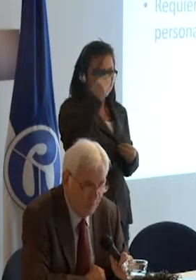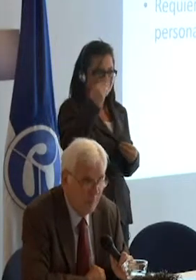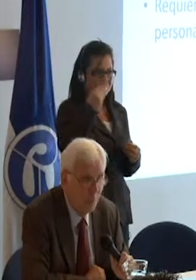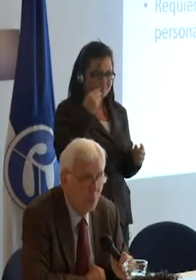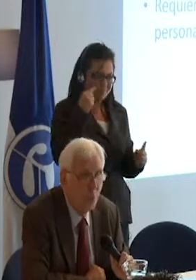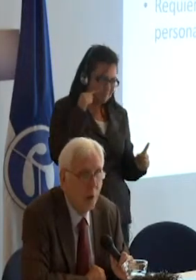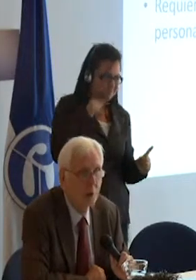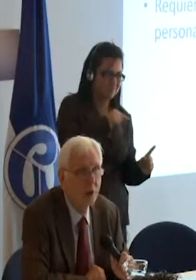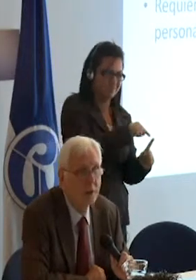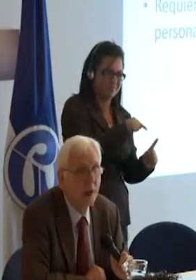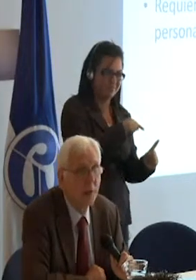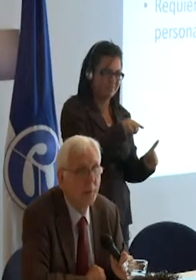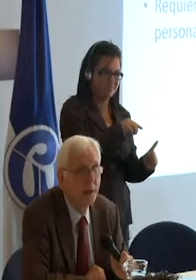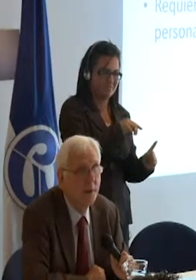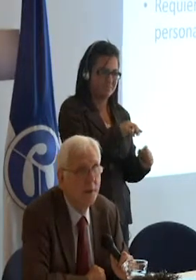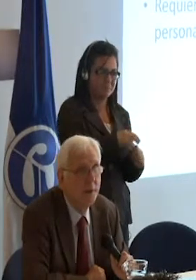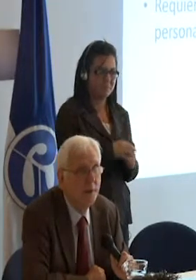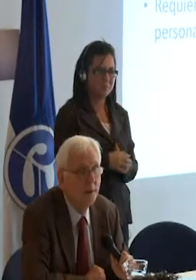intencional.